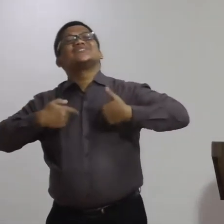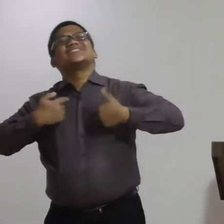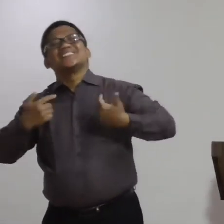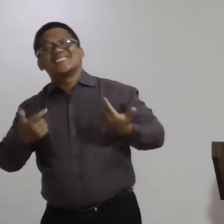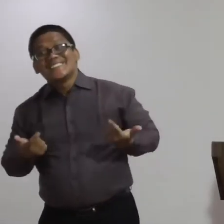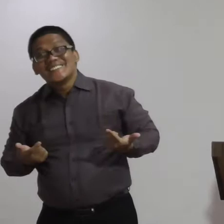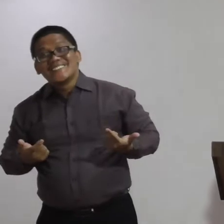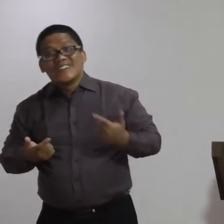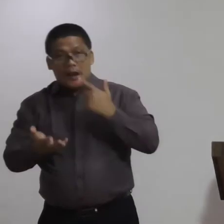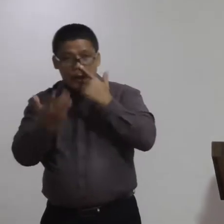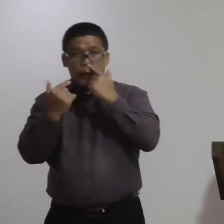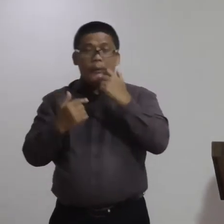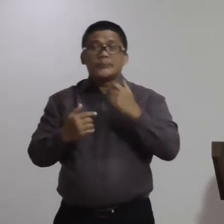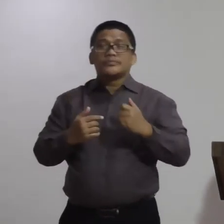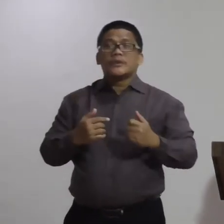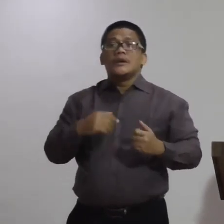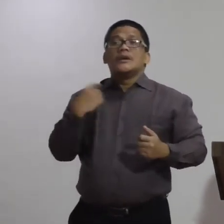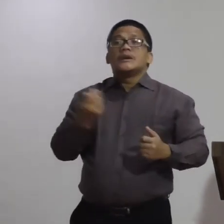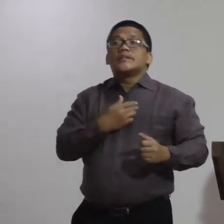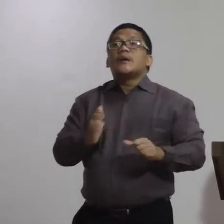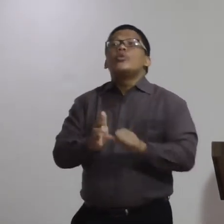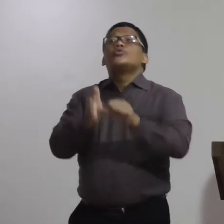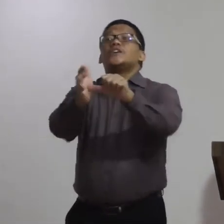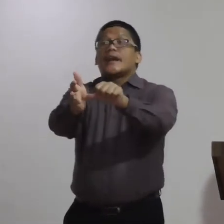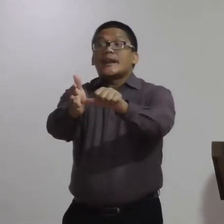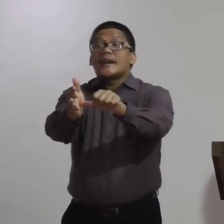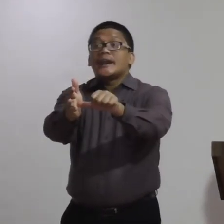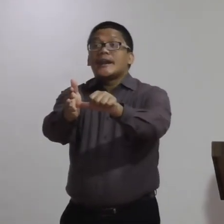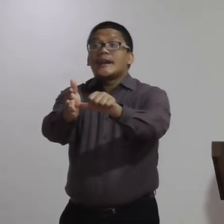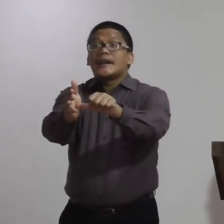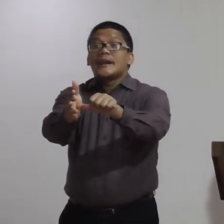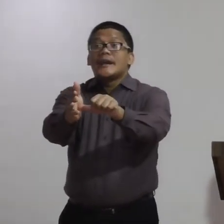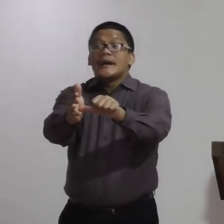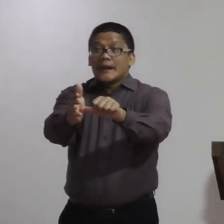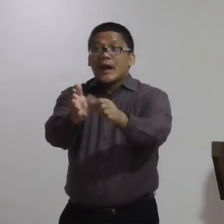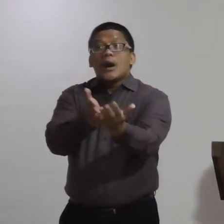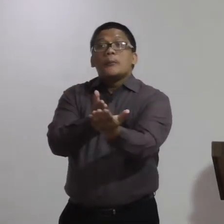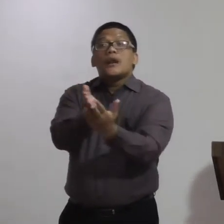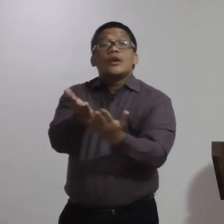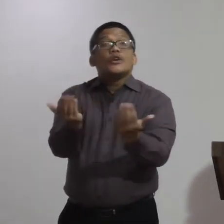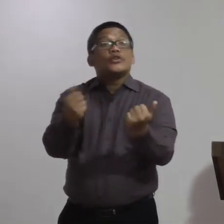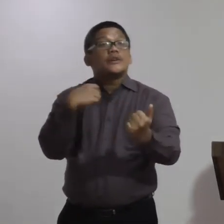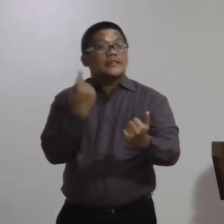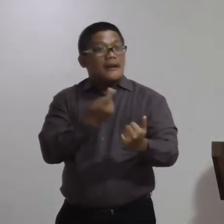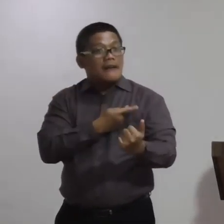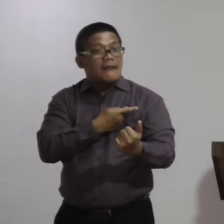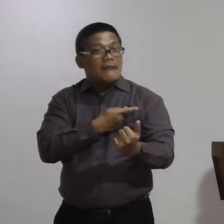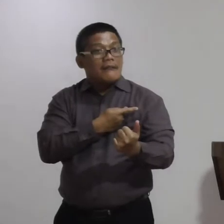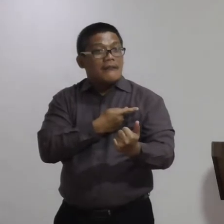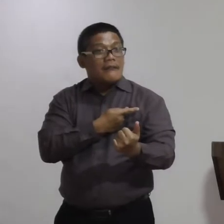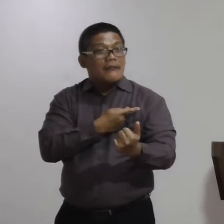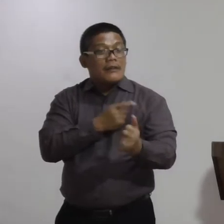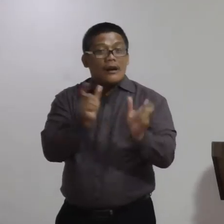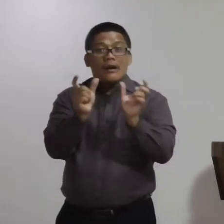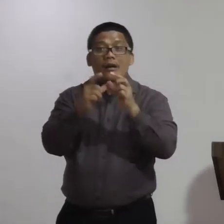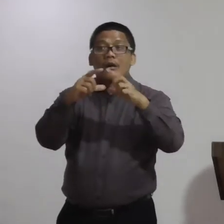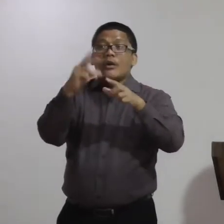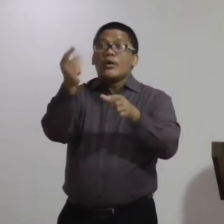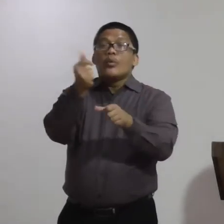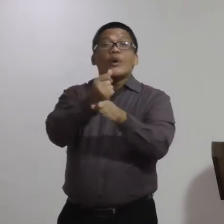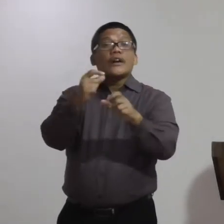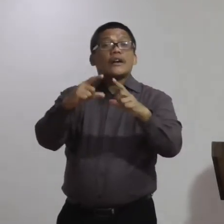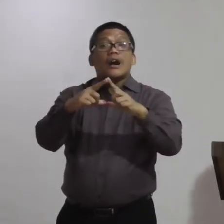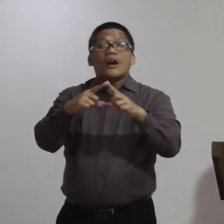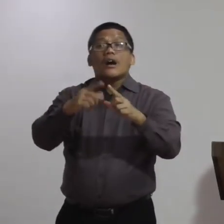oleh sebab itu, mari kita tampilkan, ya, melalui hidup kita, warna kerajaan bagaimana, ya, melalui hidup